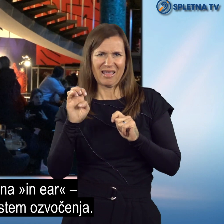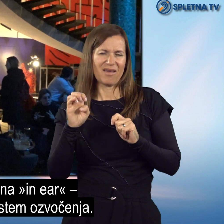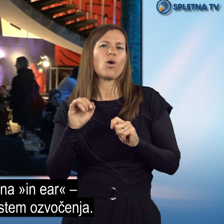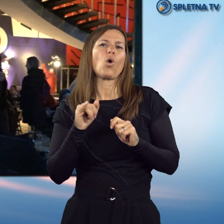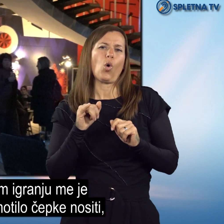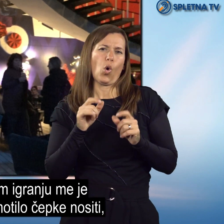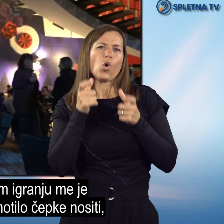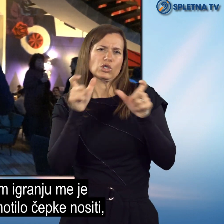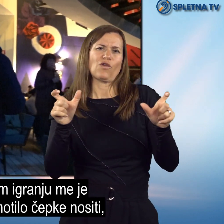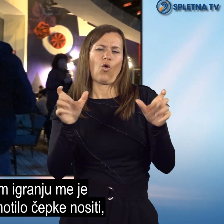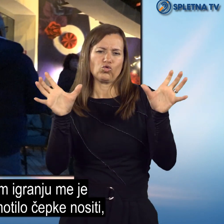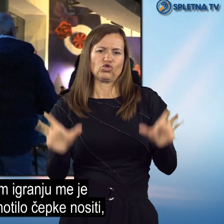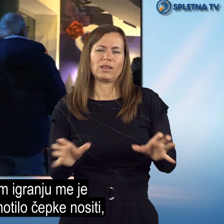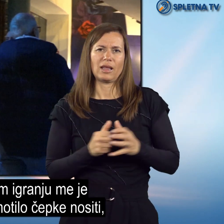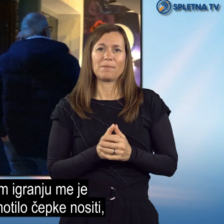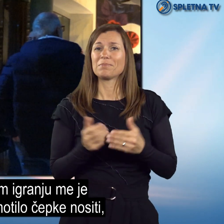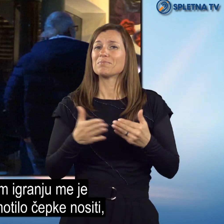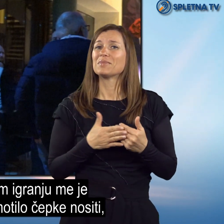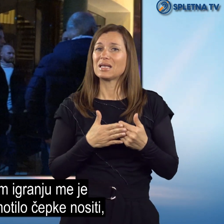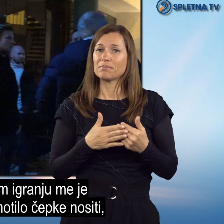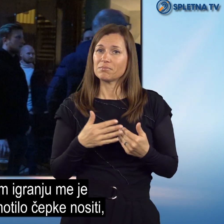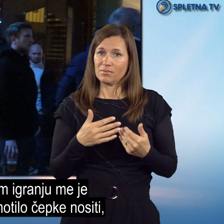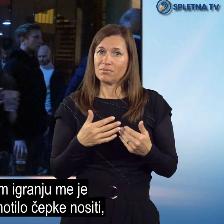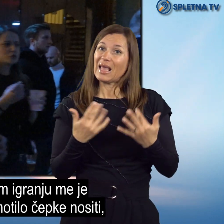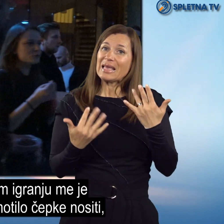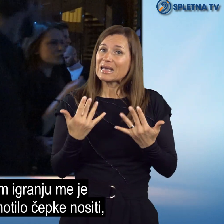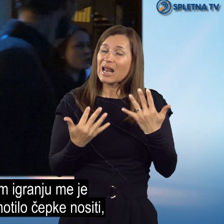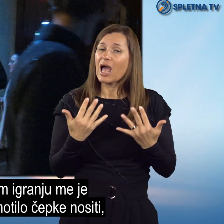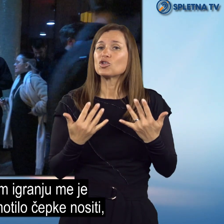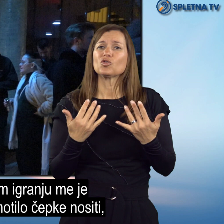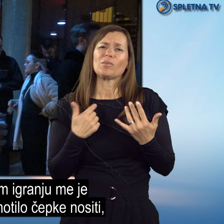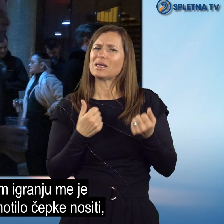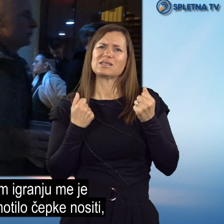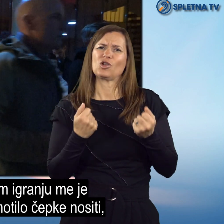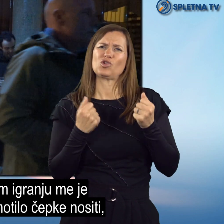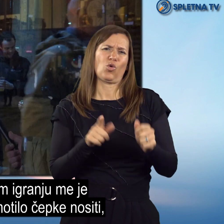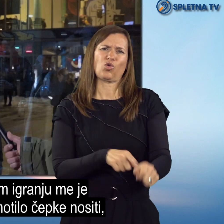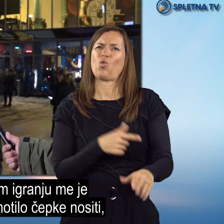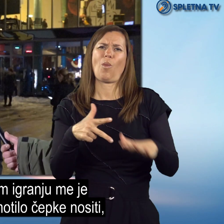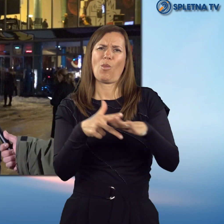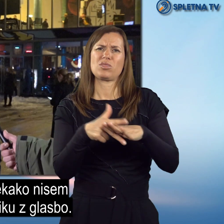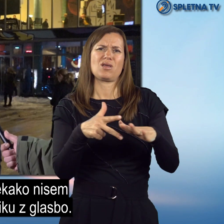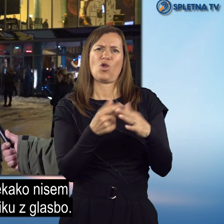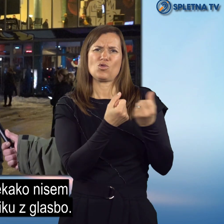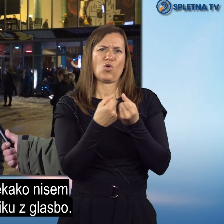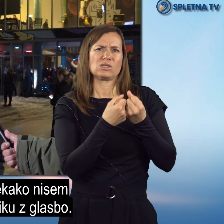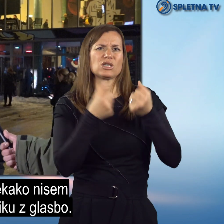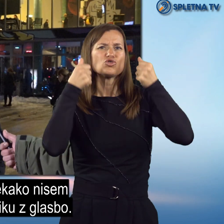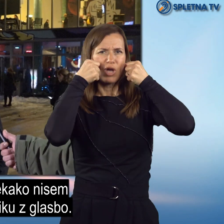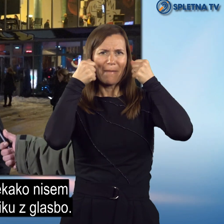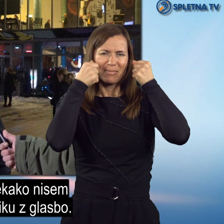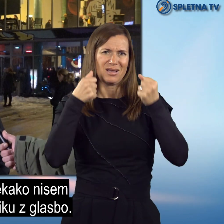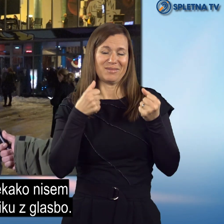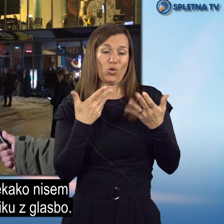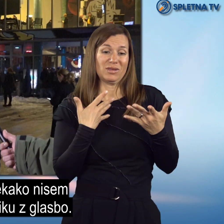zvočenje. Ja, zdaj pri samem igranju me je zelo dolgo motil čepke nositi, zato ker nekako